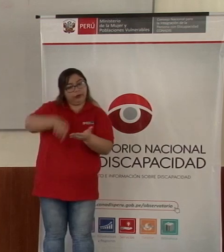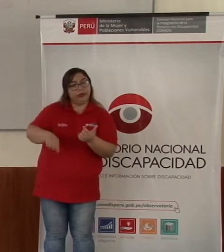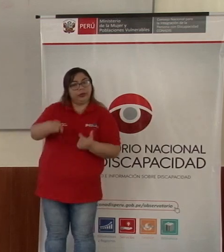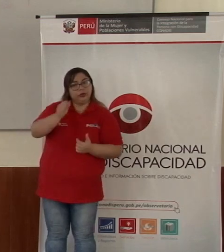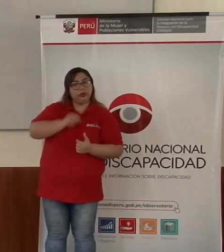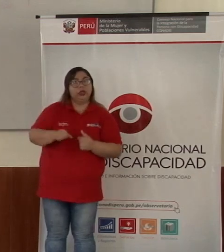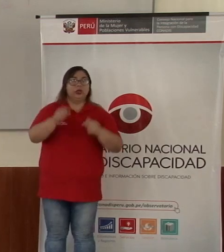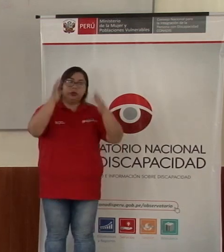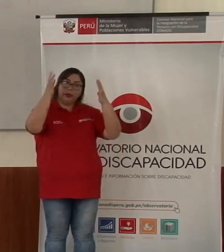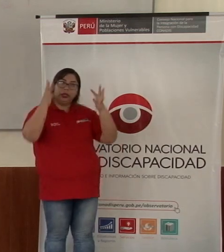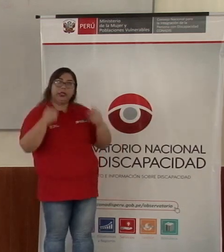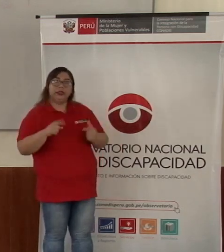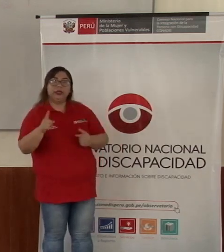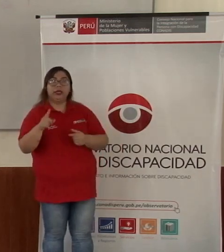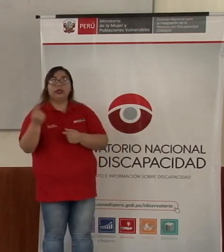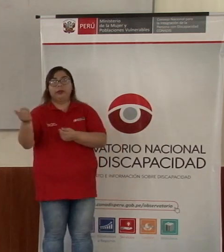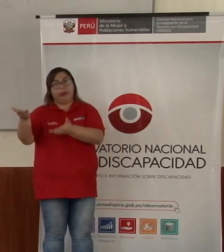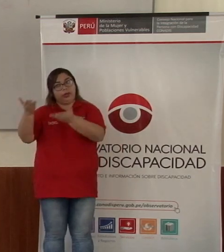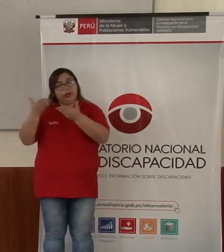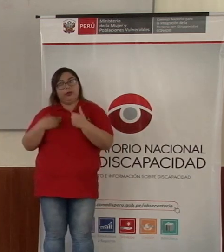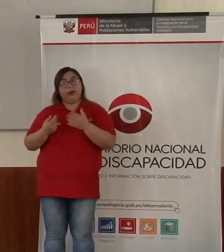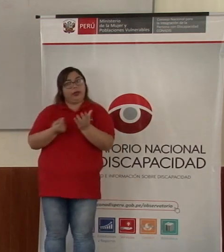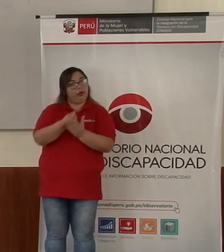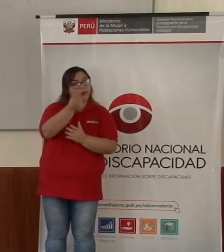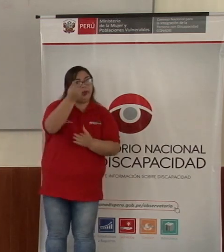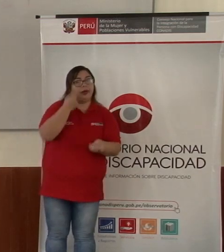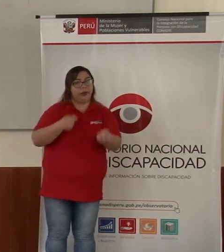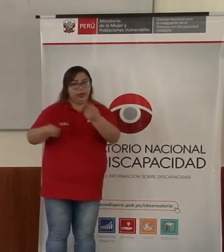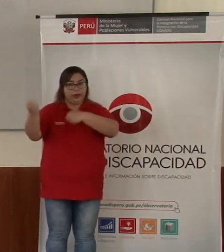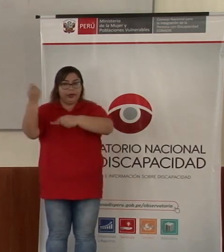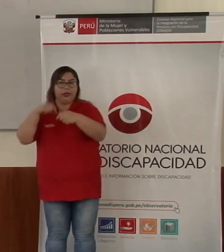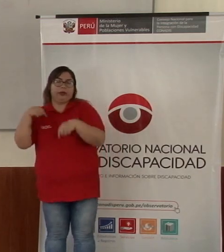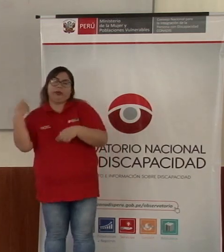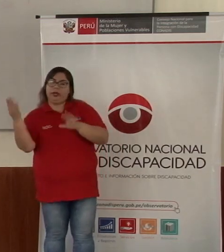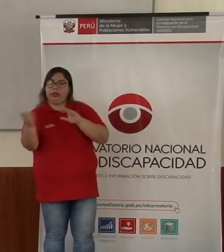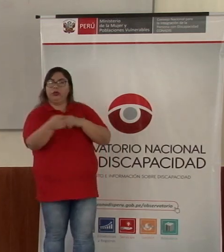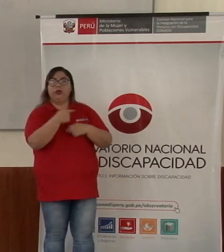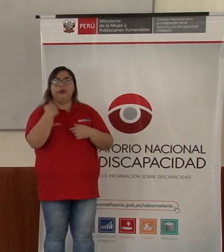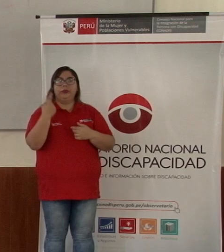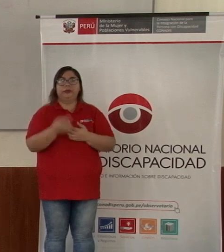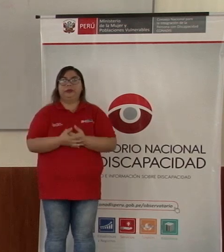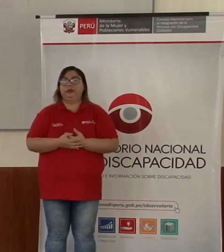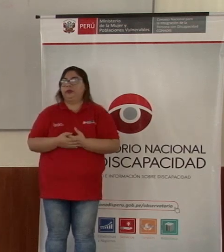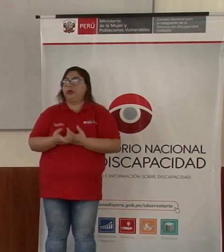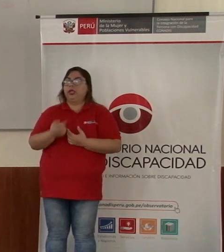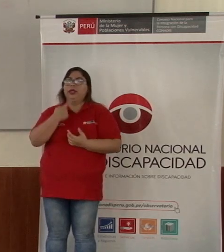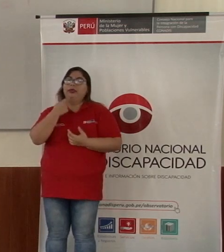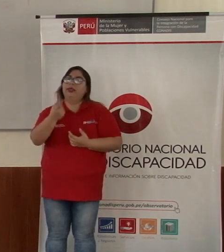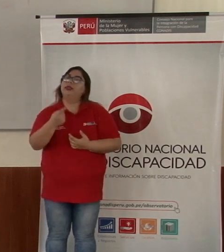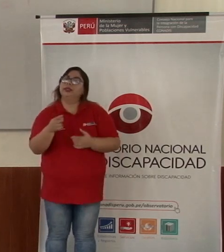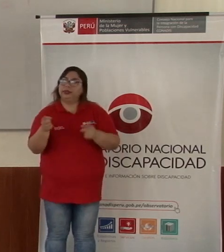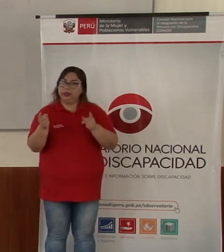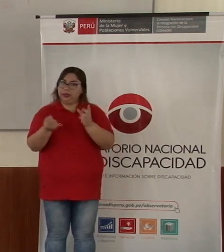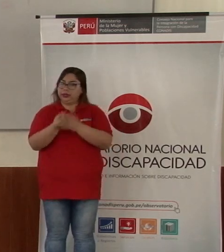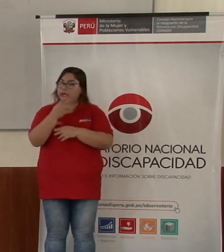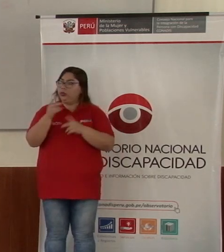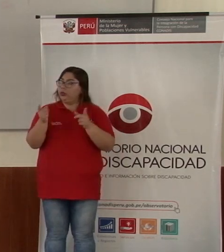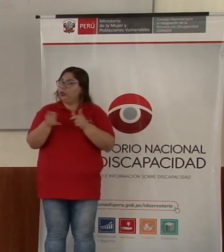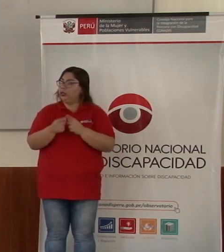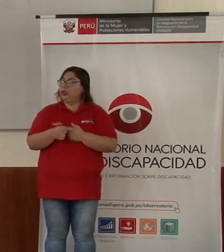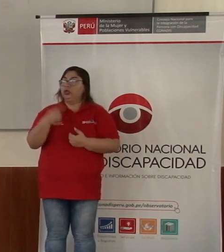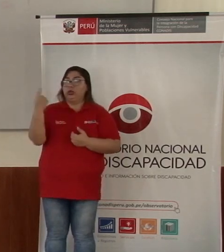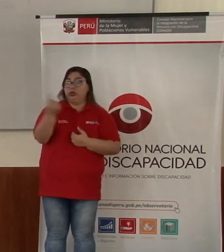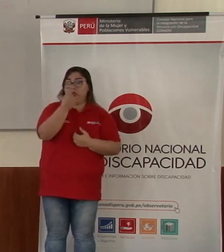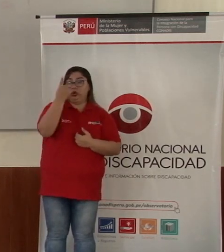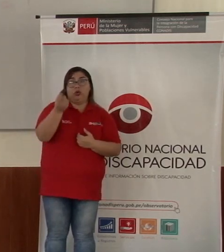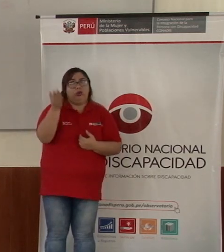para casarte, para heredar, para comprar, para vender, para todo. ¿Y qué te dice este artículo?